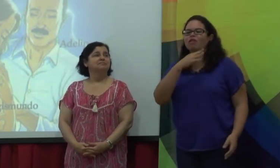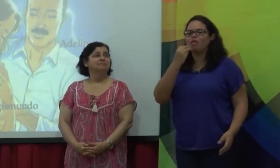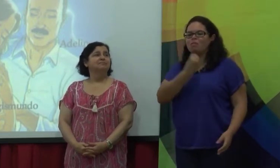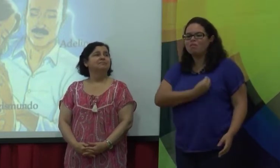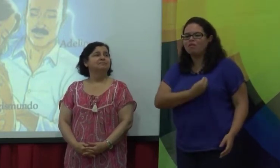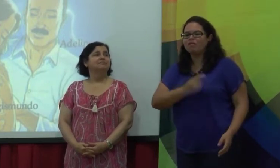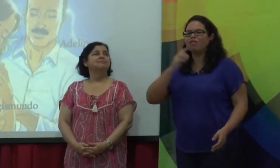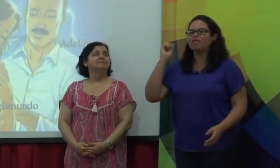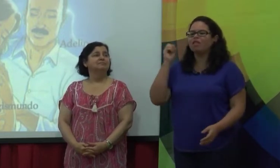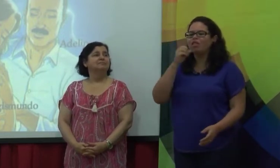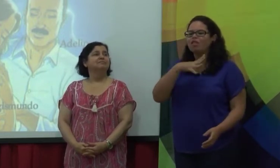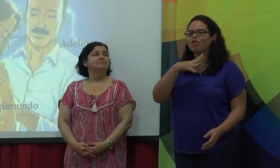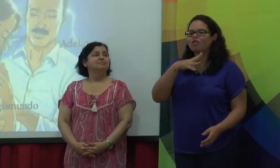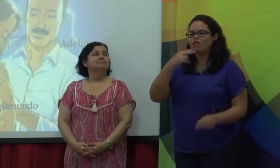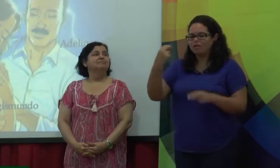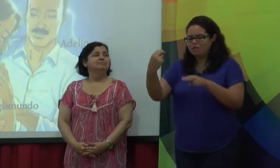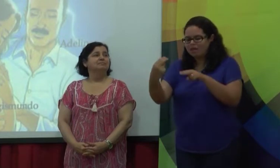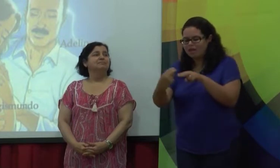nova oportunidade